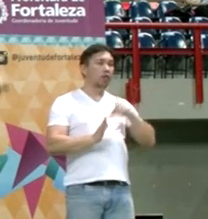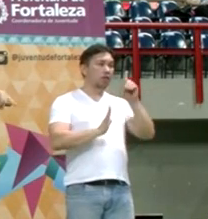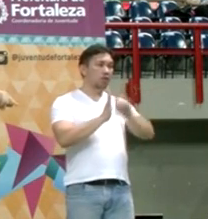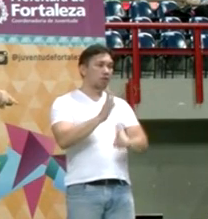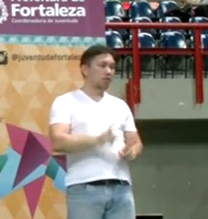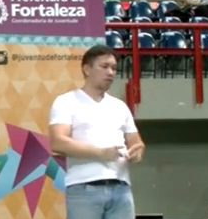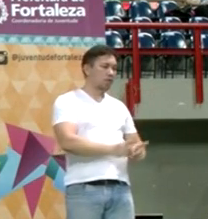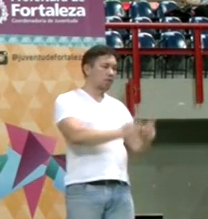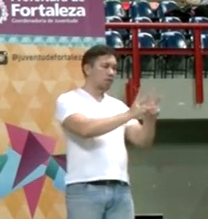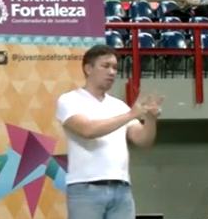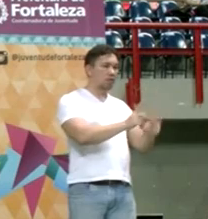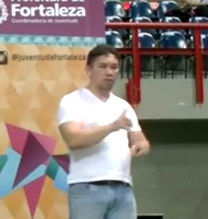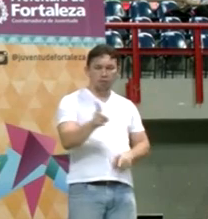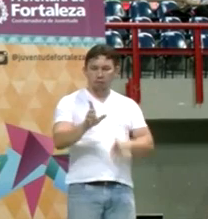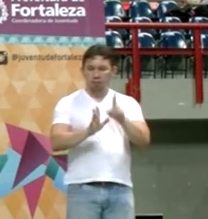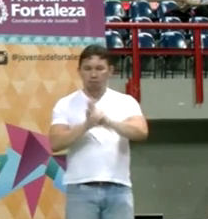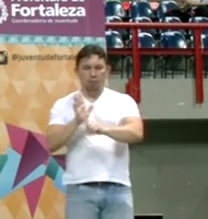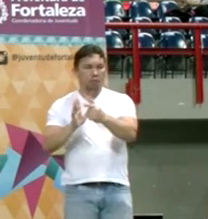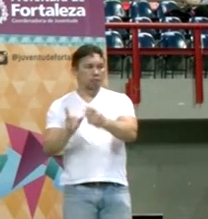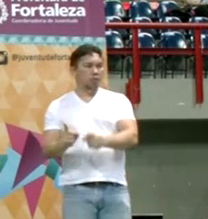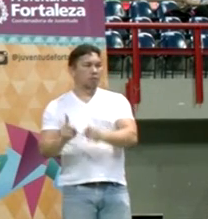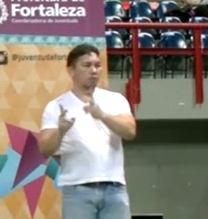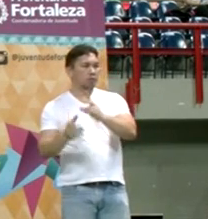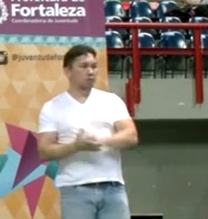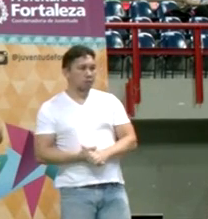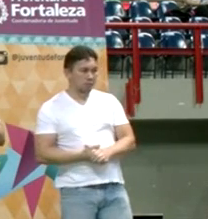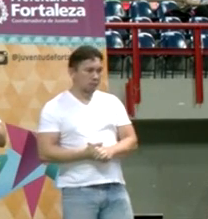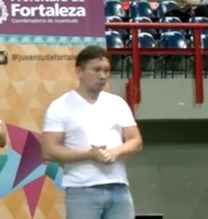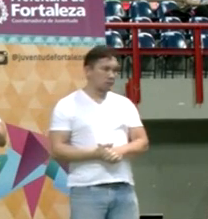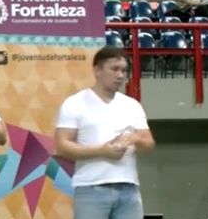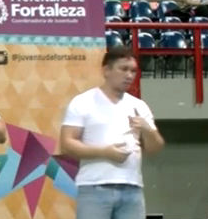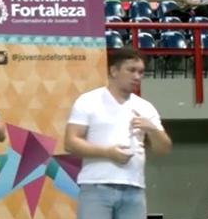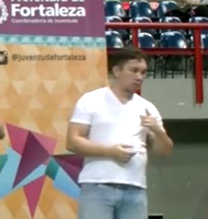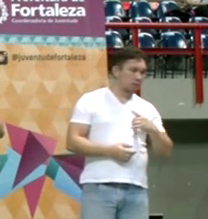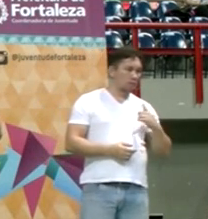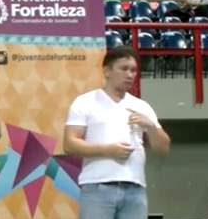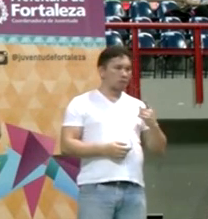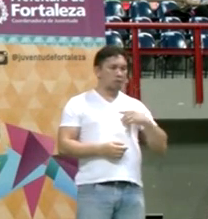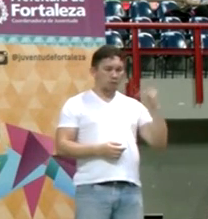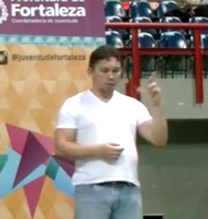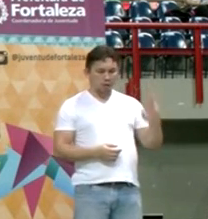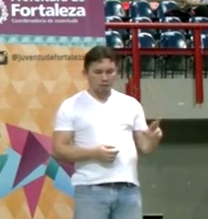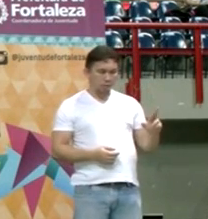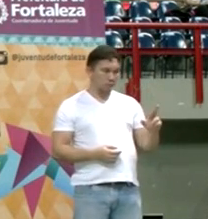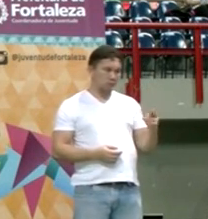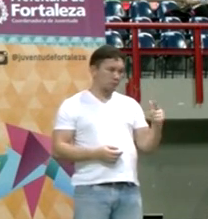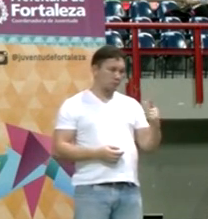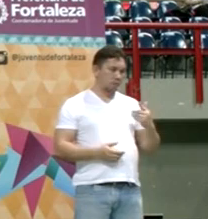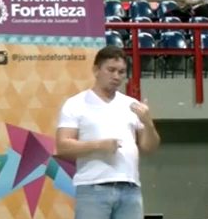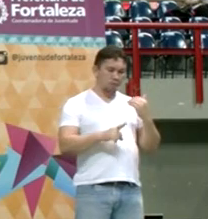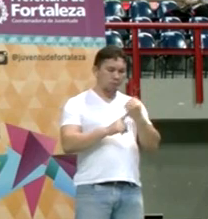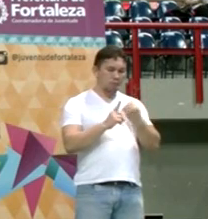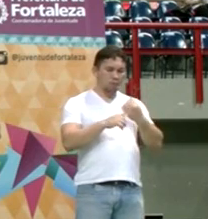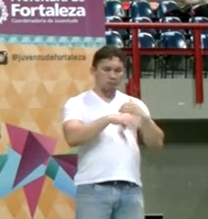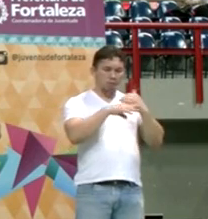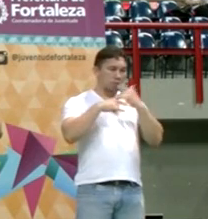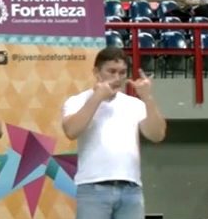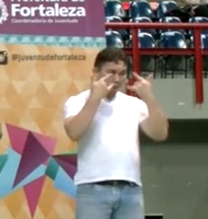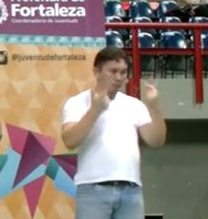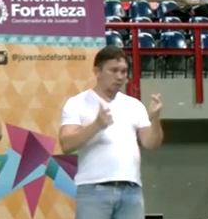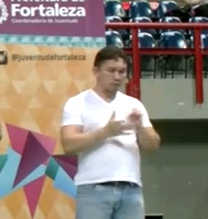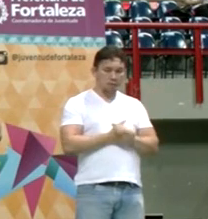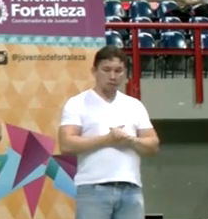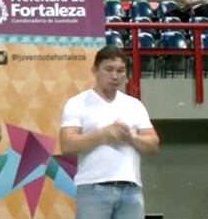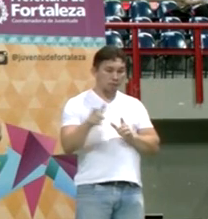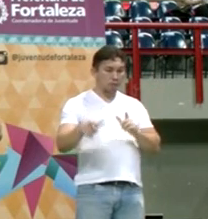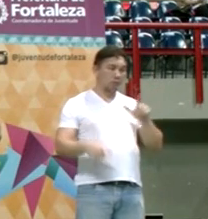de vender e tinha gente que não tinha. A União Soviética nunca foi socialista, muito menos comunista. E